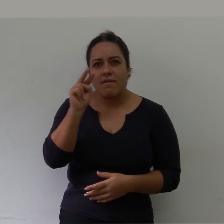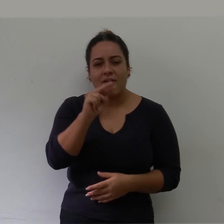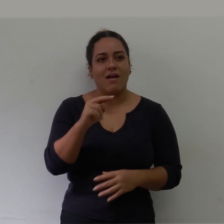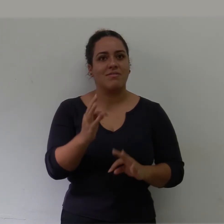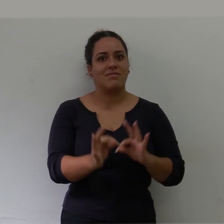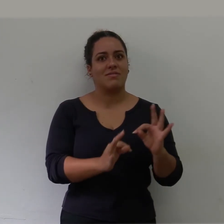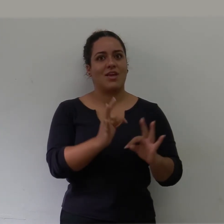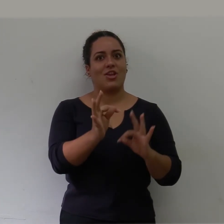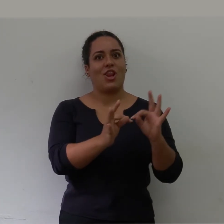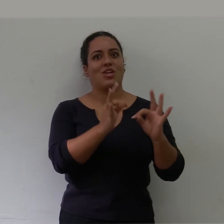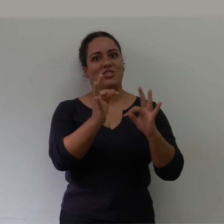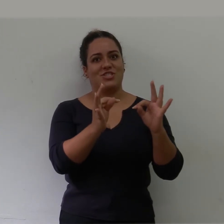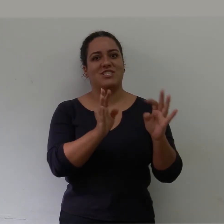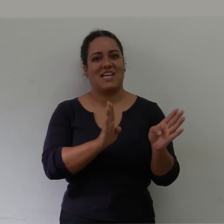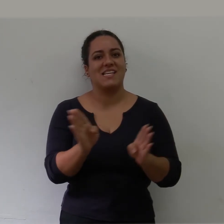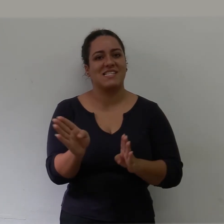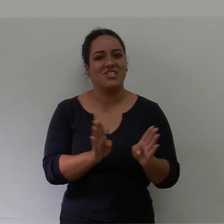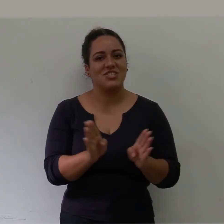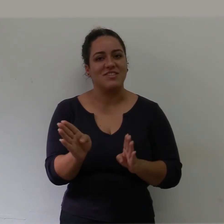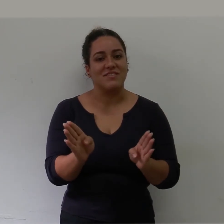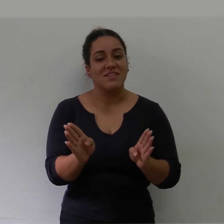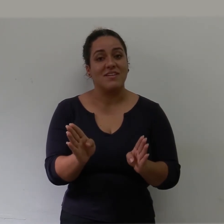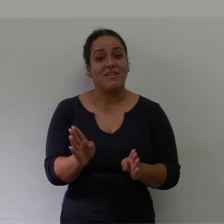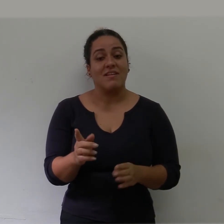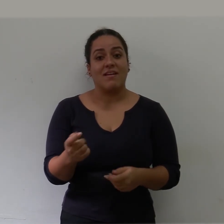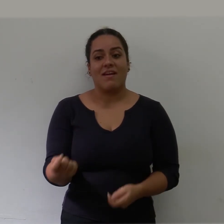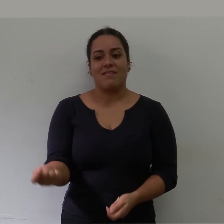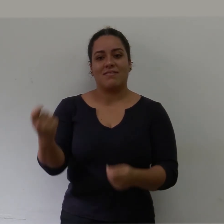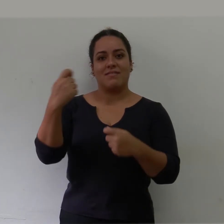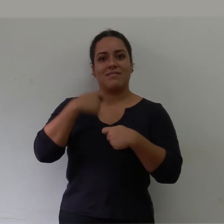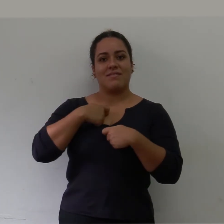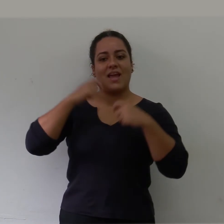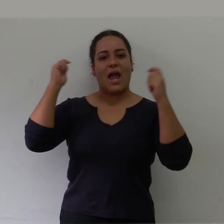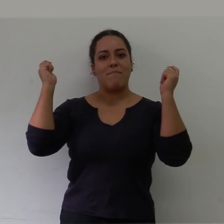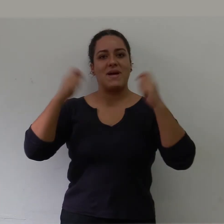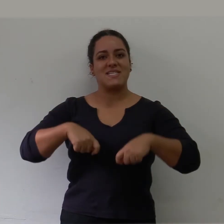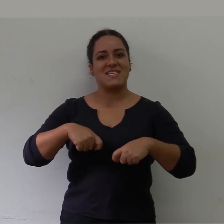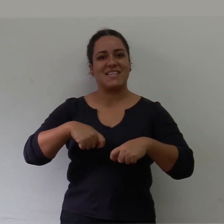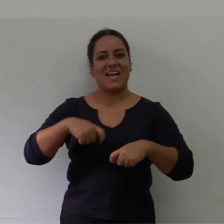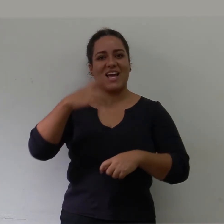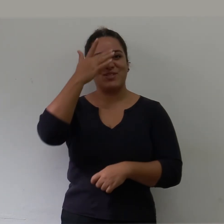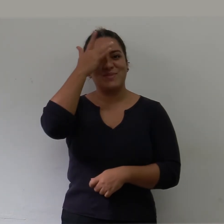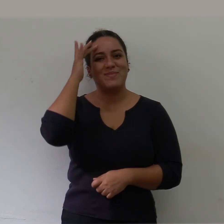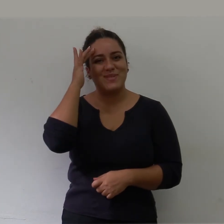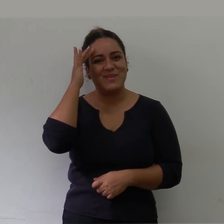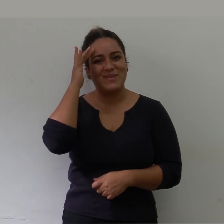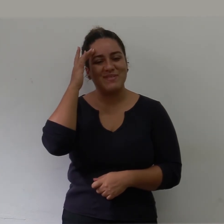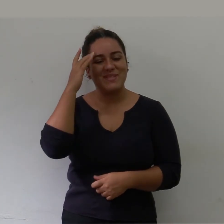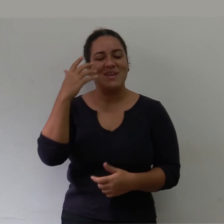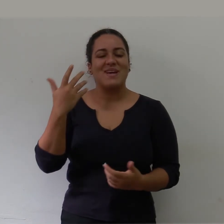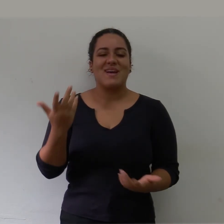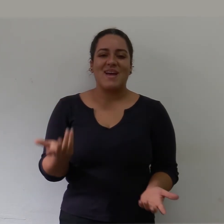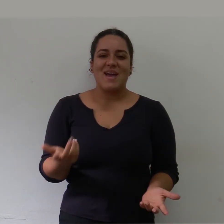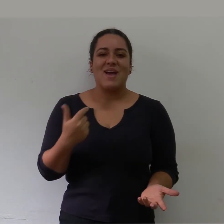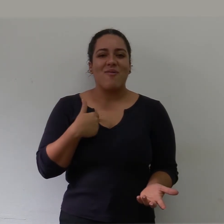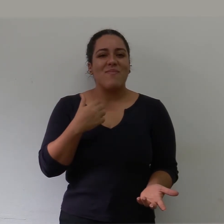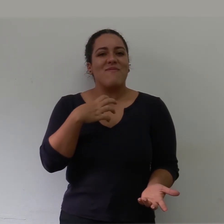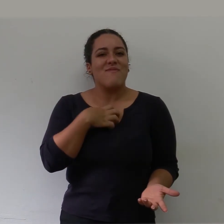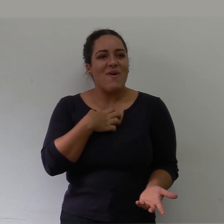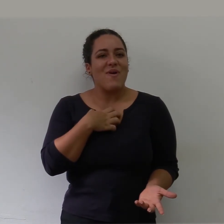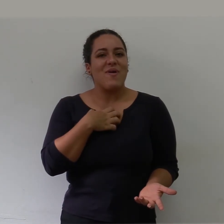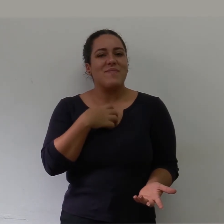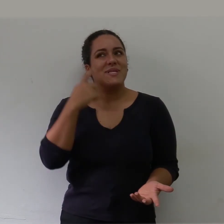as tecnologias assistivas devolvendo capacidade para as pessoas, isso é uma maneira de a